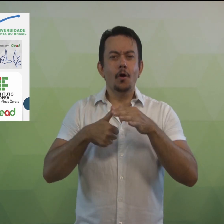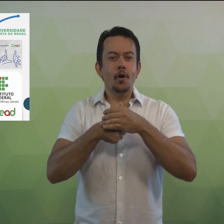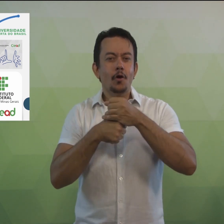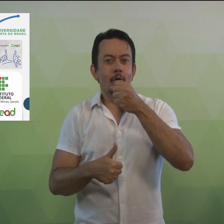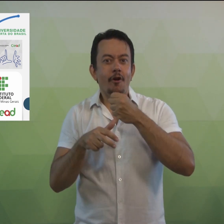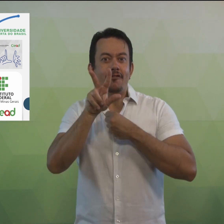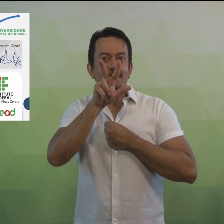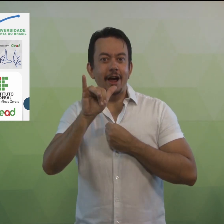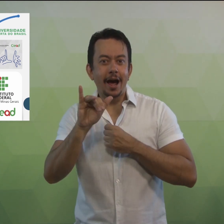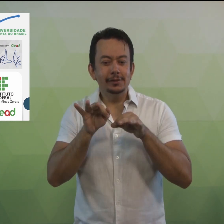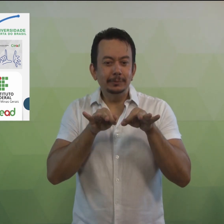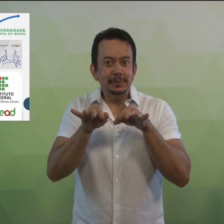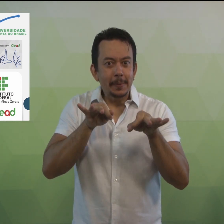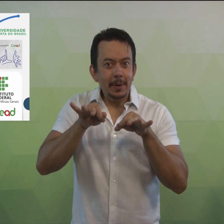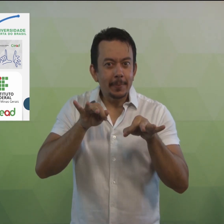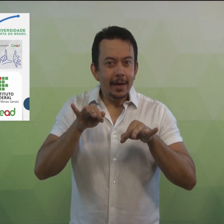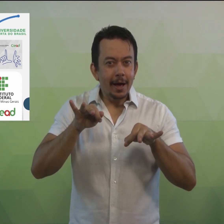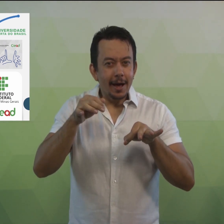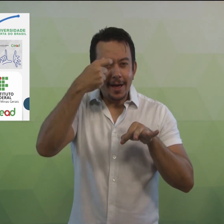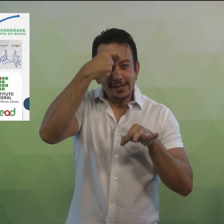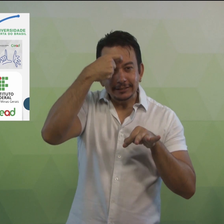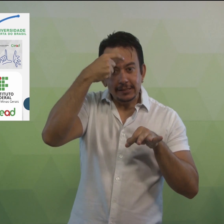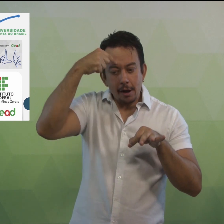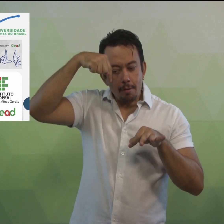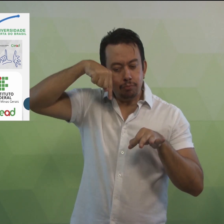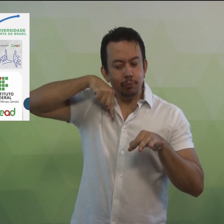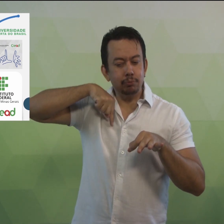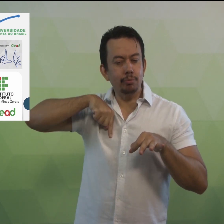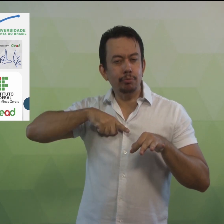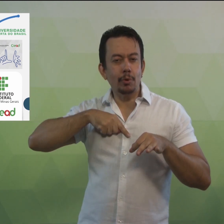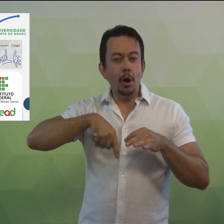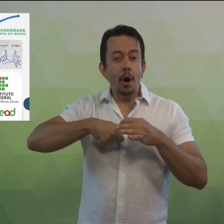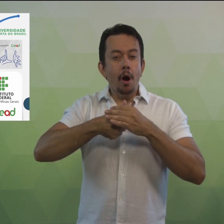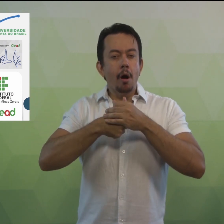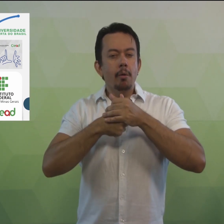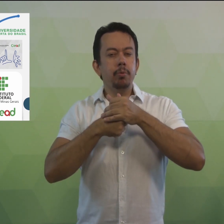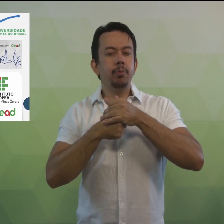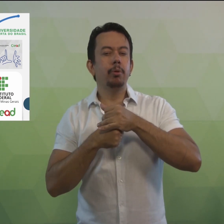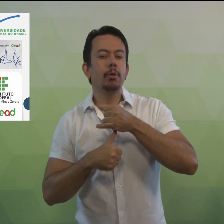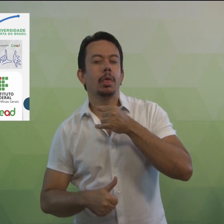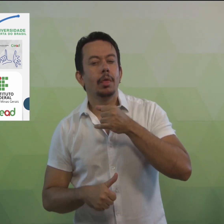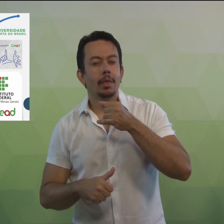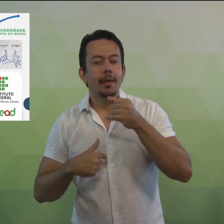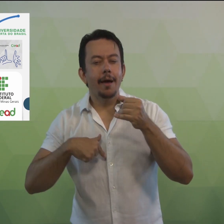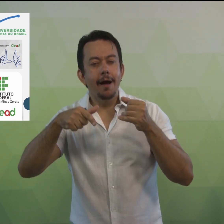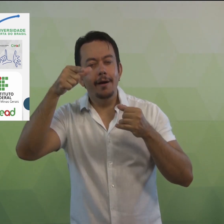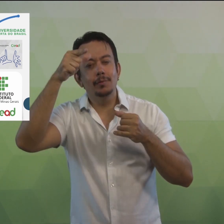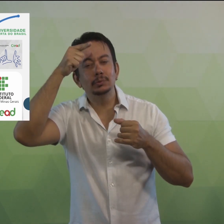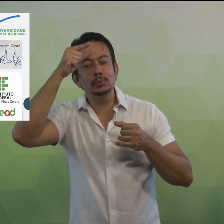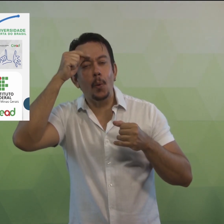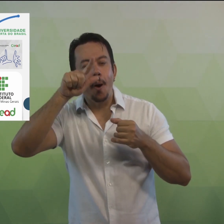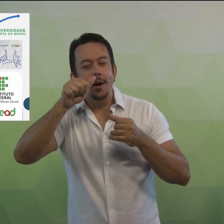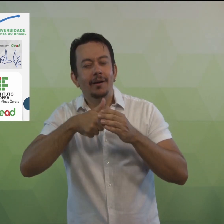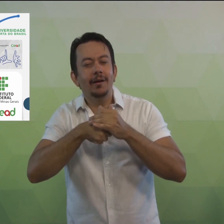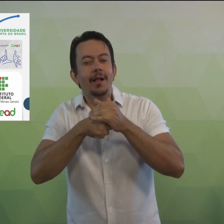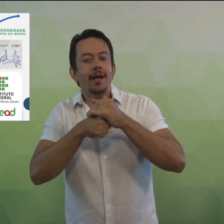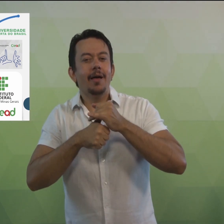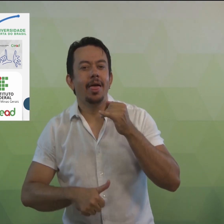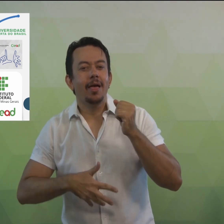Outro exemplo, quando nós precisamos ir ao banheiro, precisamos evacuar. Então, o nosso corpo recebe esse estímulo e assim que